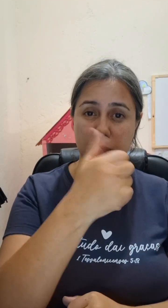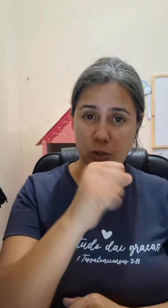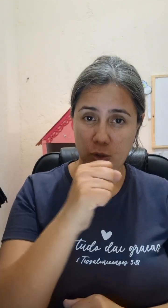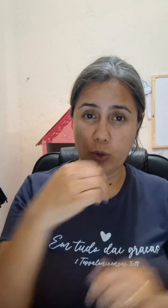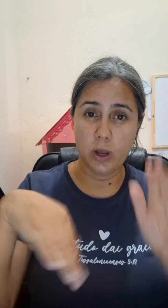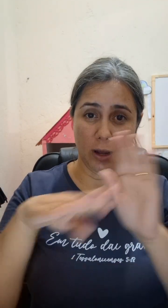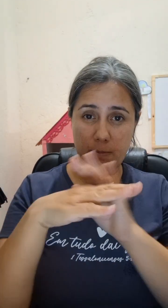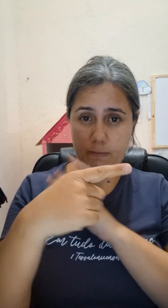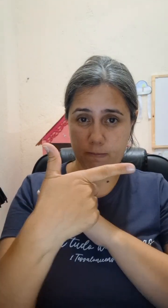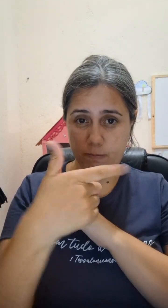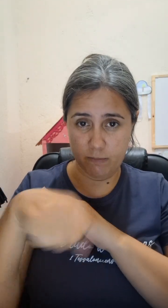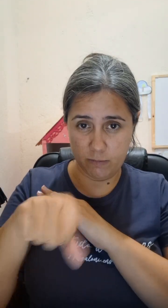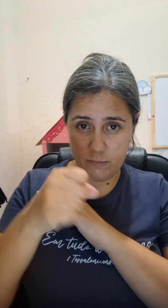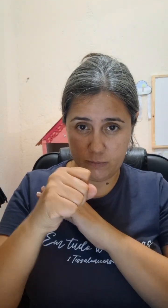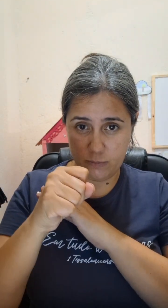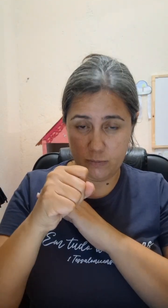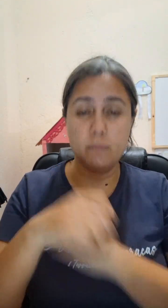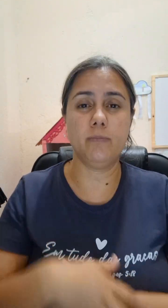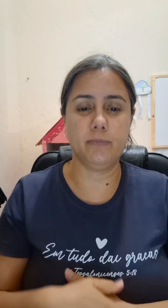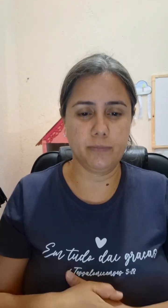18 até o 28.